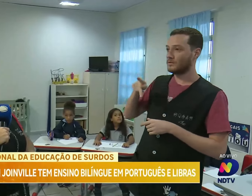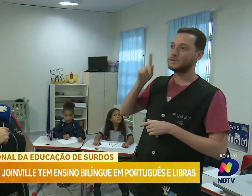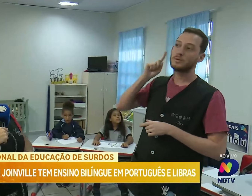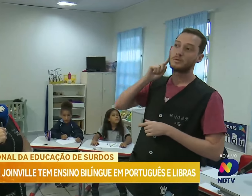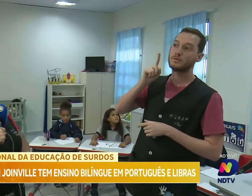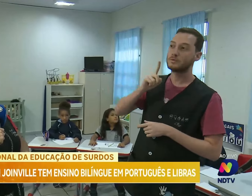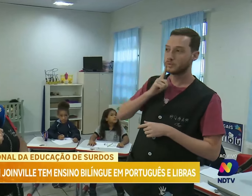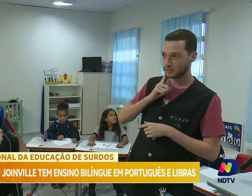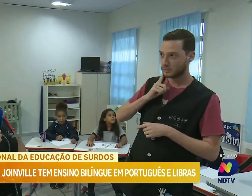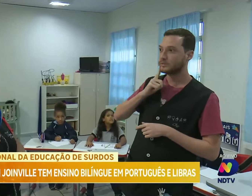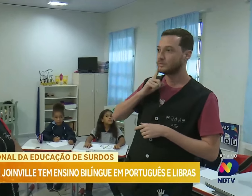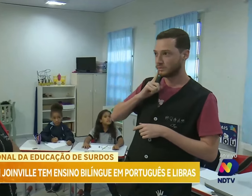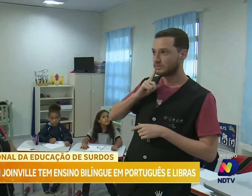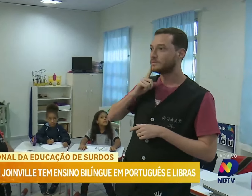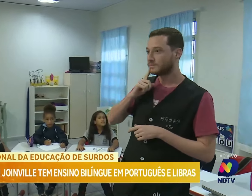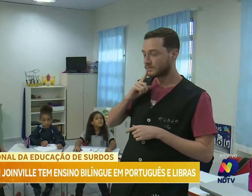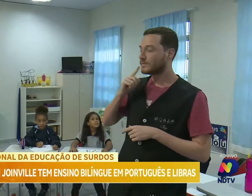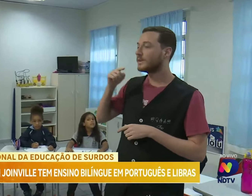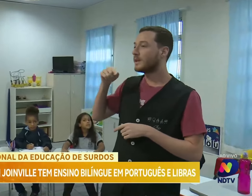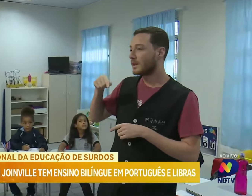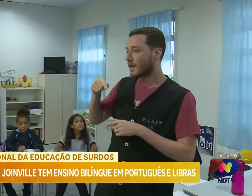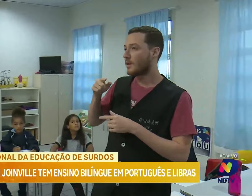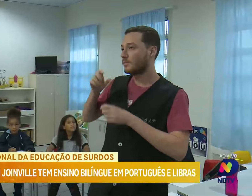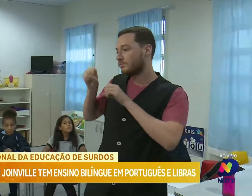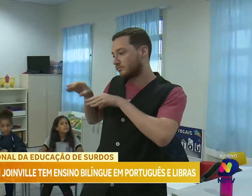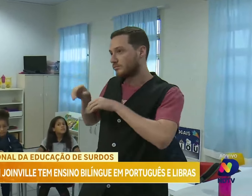Eu sou professor surdo.